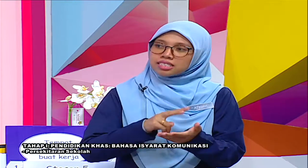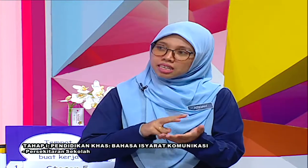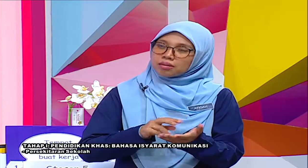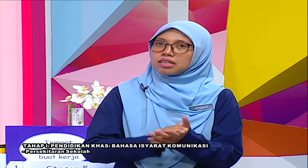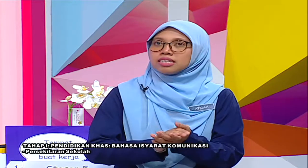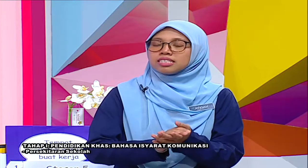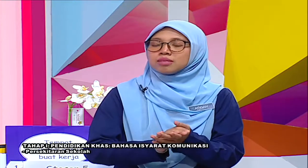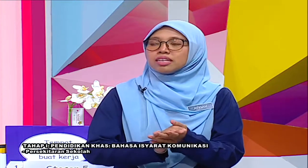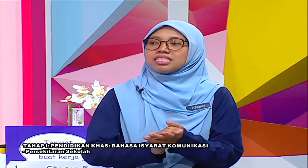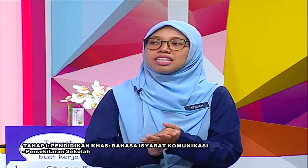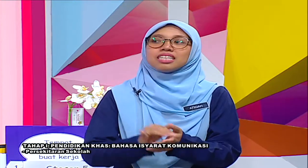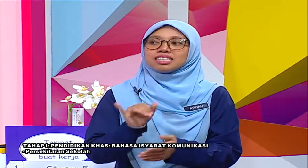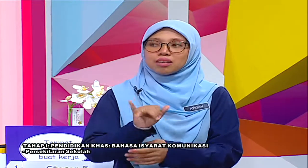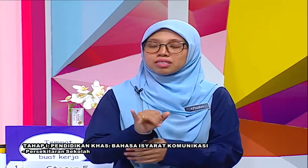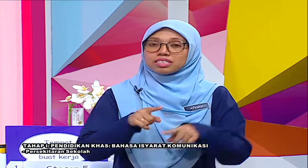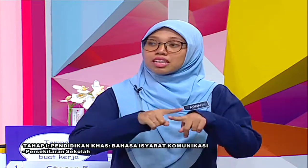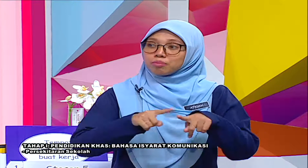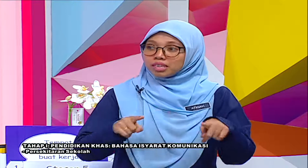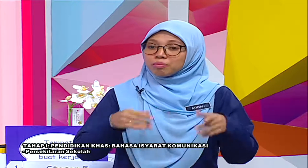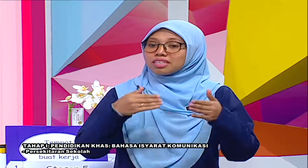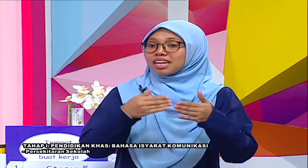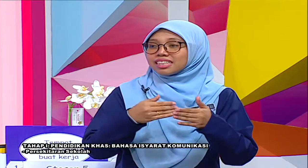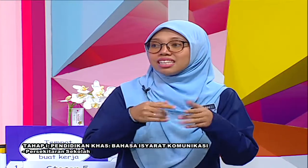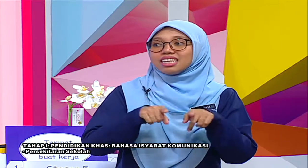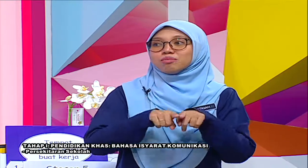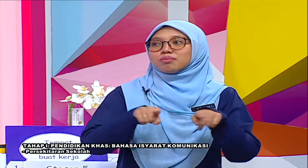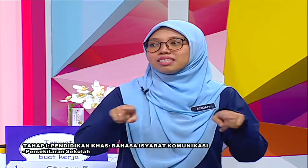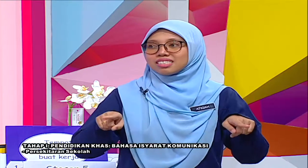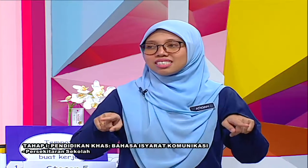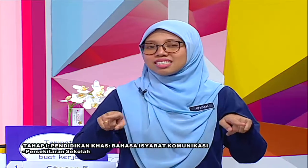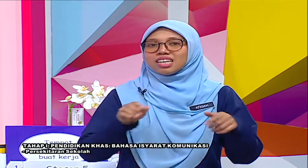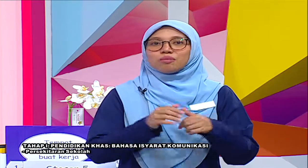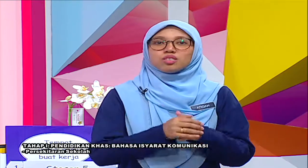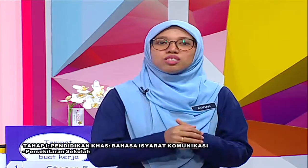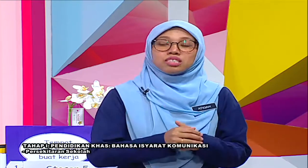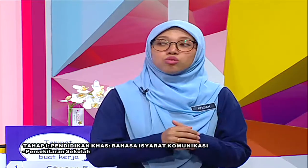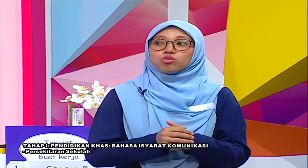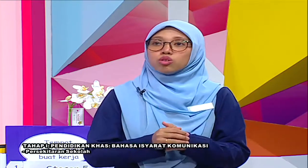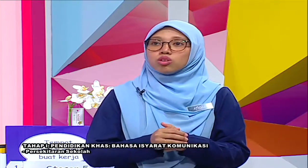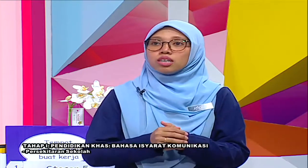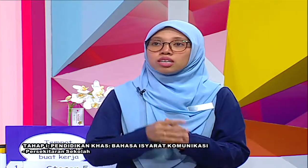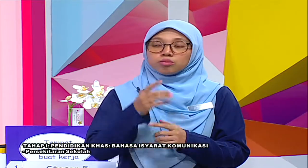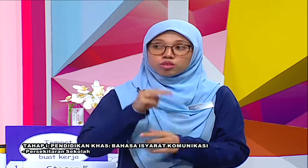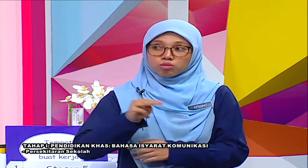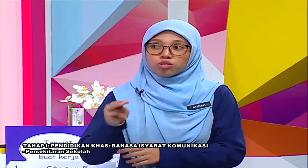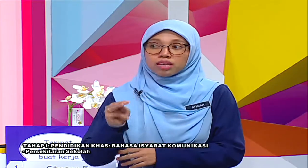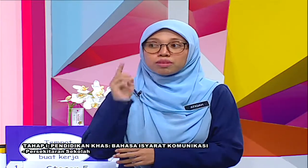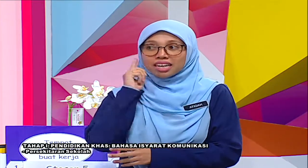belajar isi pengajaran yang sama tetapi pendekatan yang berbeza. Maksudnya untuk murid-murid